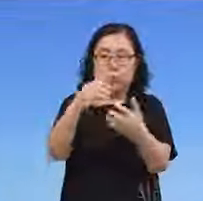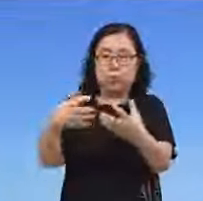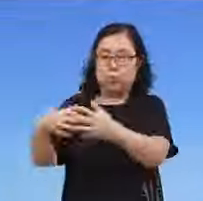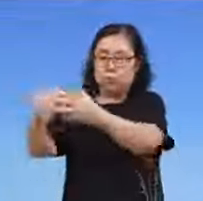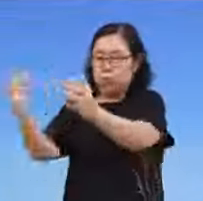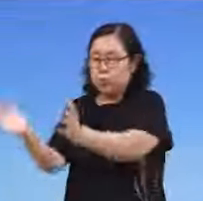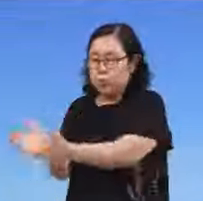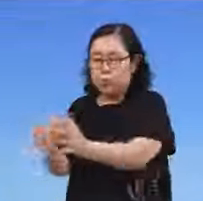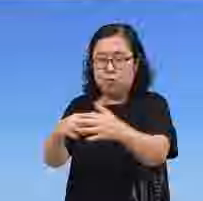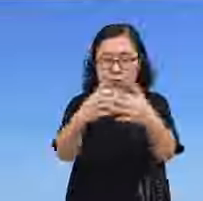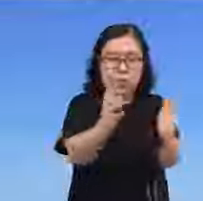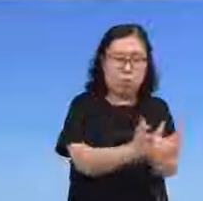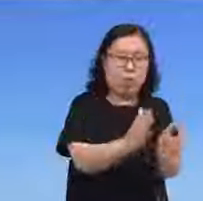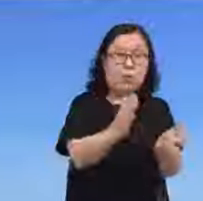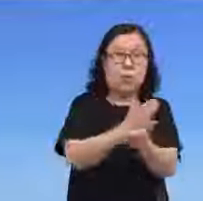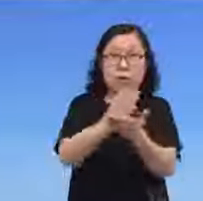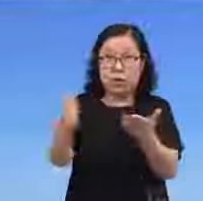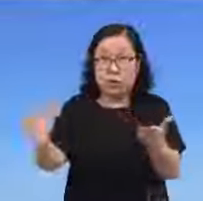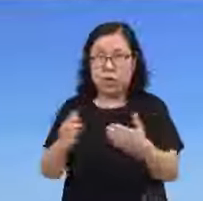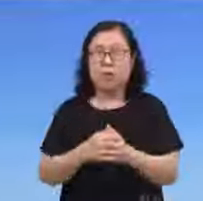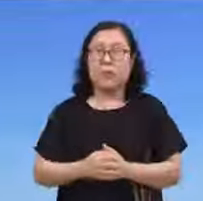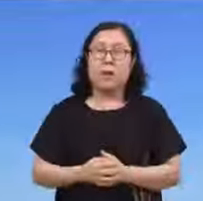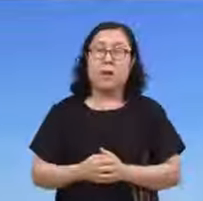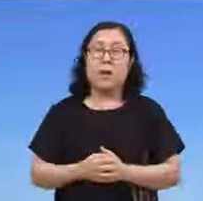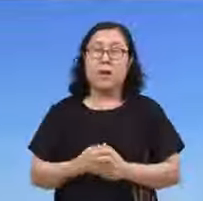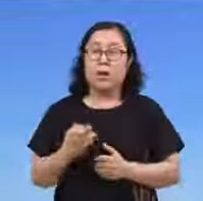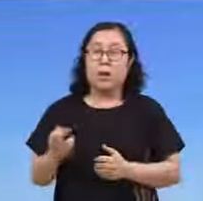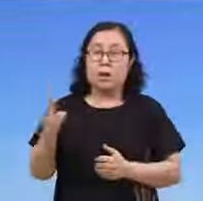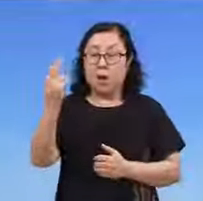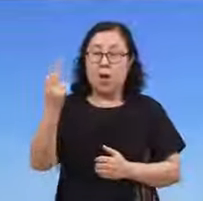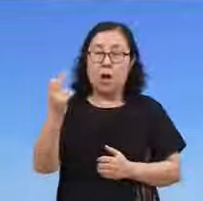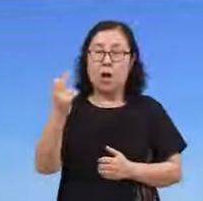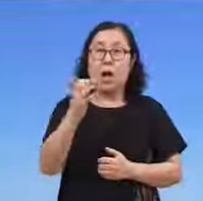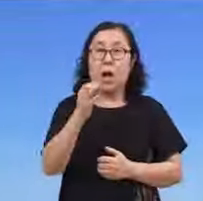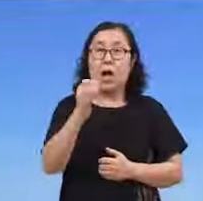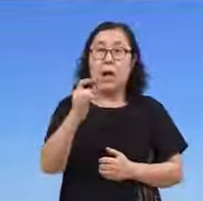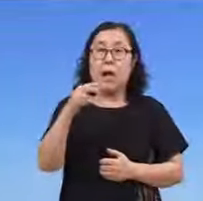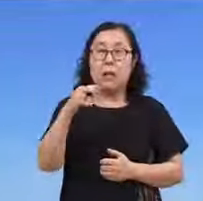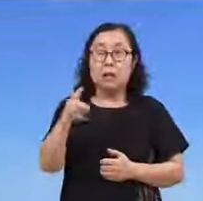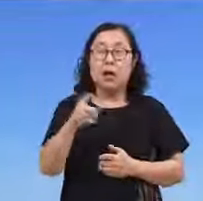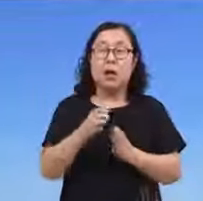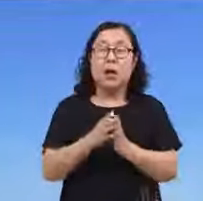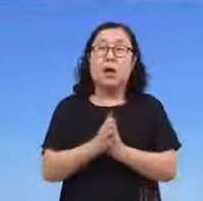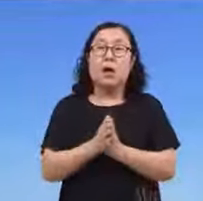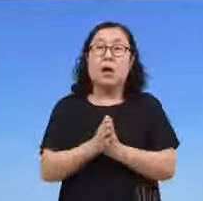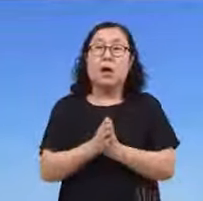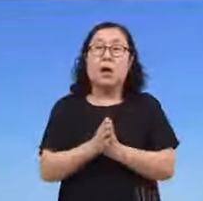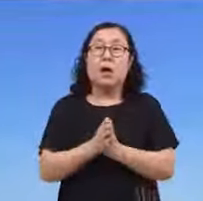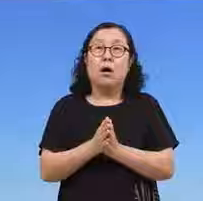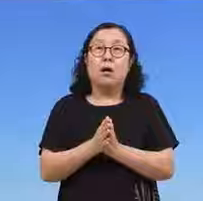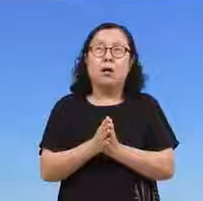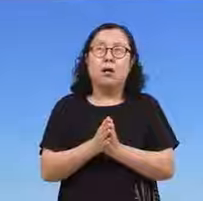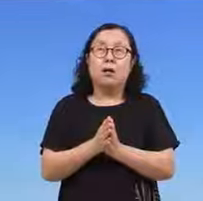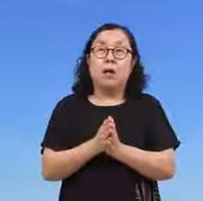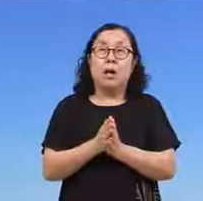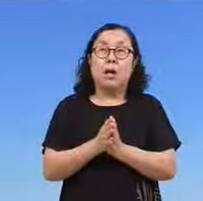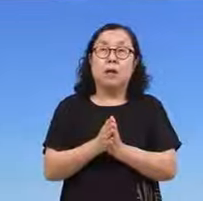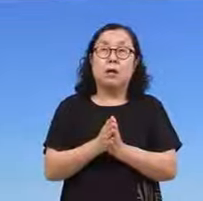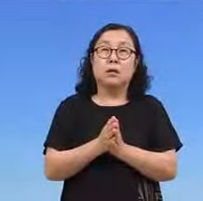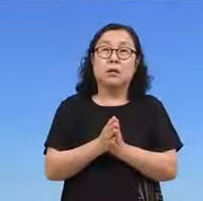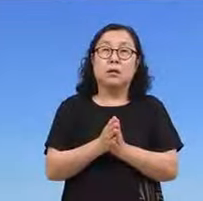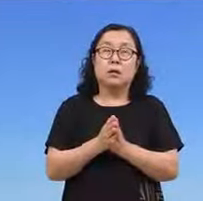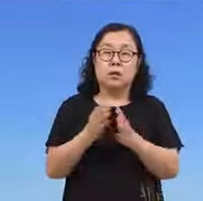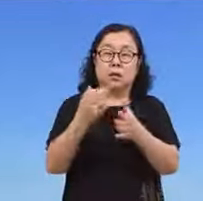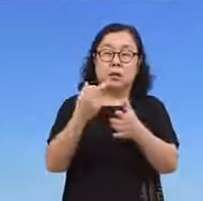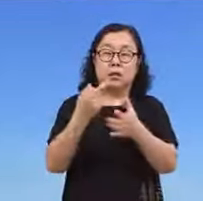형 에서가 자기가 20년 전에 저질렀던 실수, 형 에서의 장자권을 빼앗으려다가